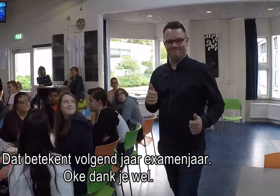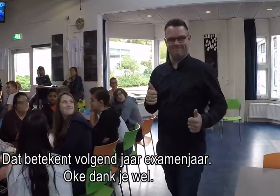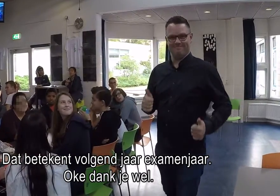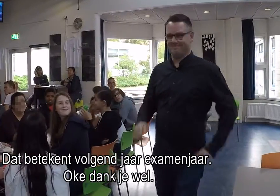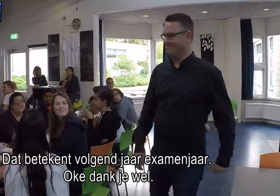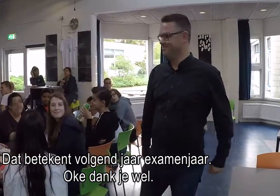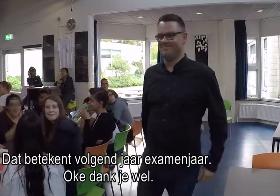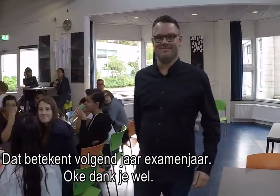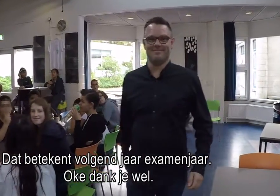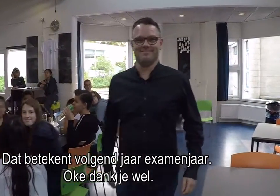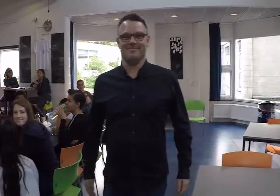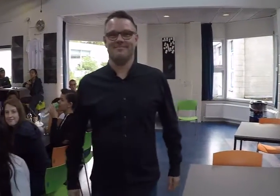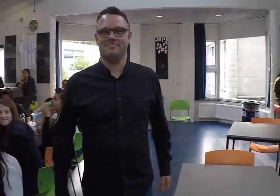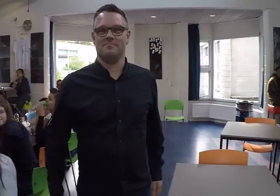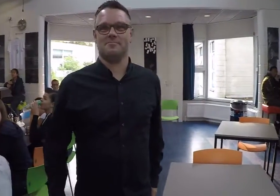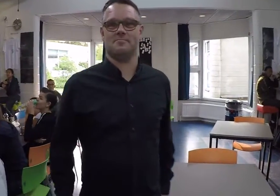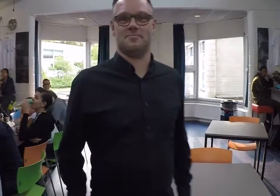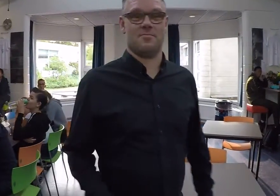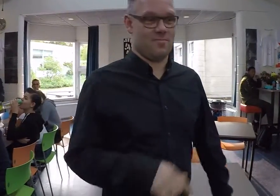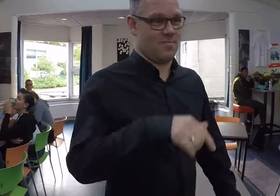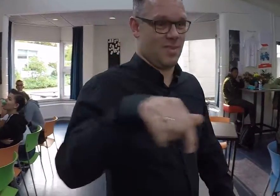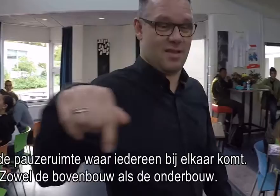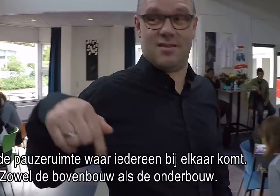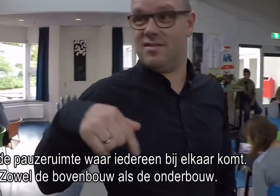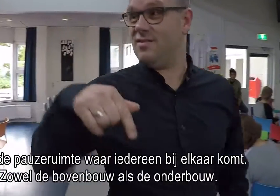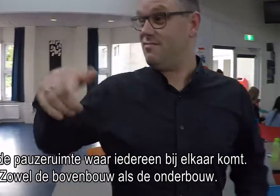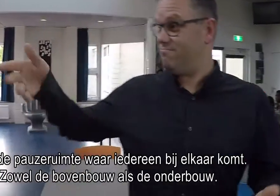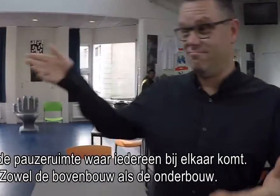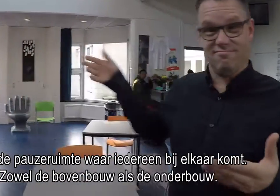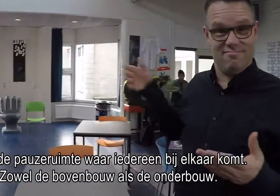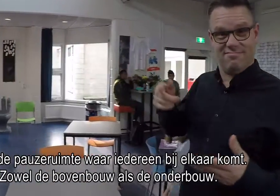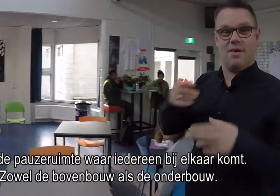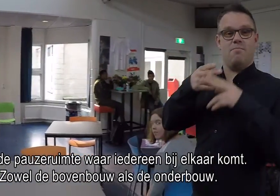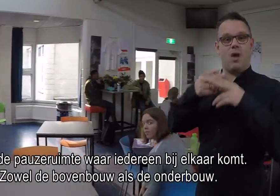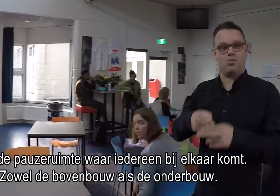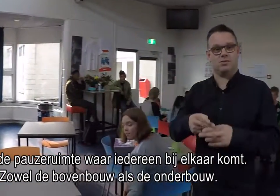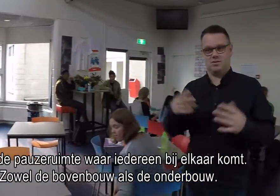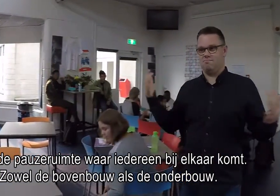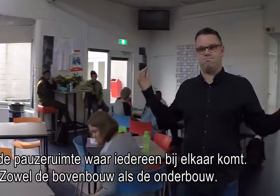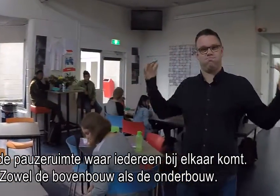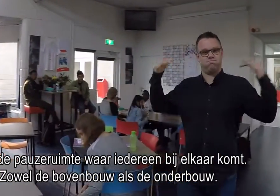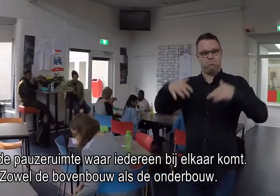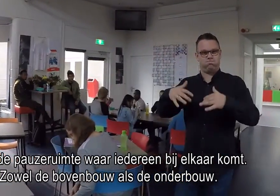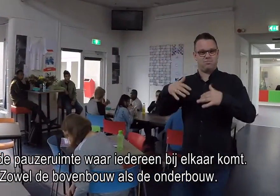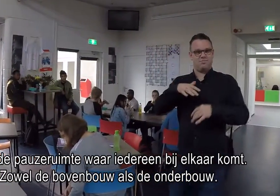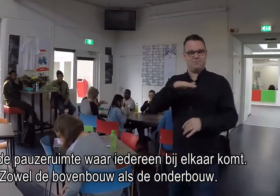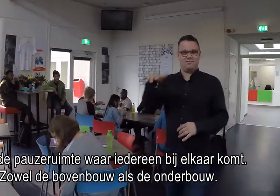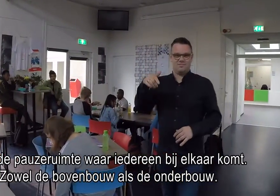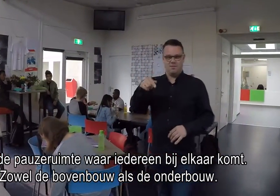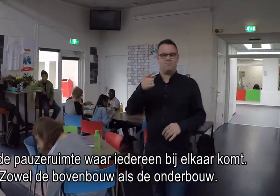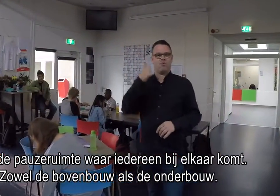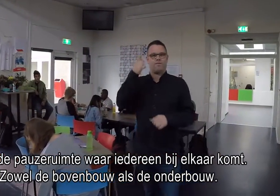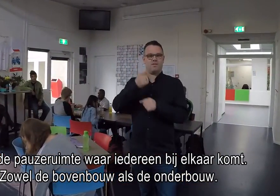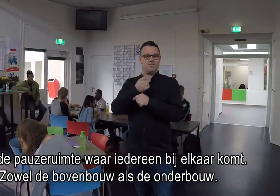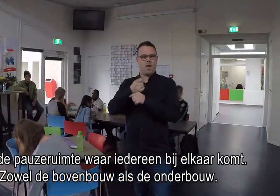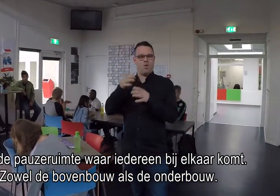examenjaar. Oké, dankjewel. Dit is de pauzeruimte waar iedereen bij elkaar komt. Zowel de bovenbouw als